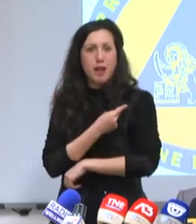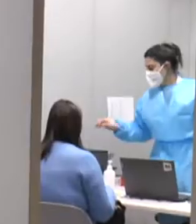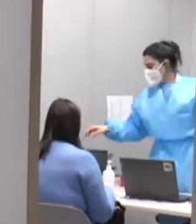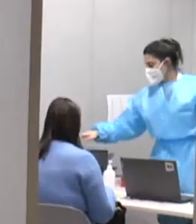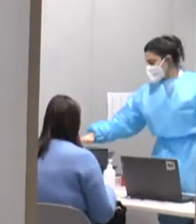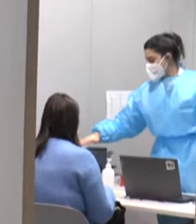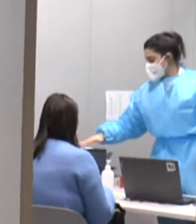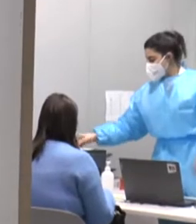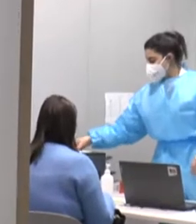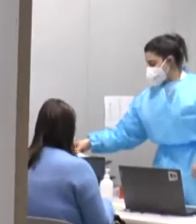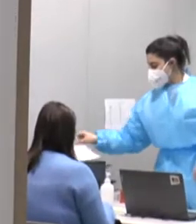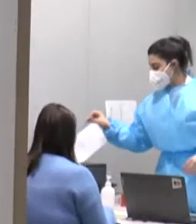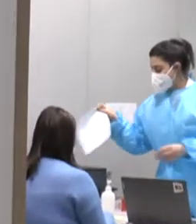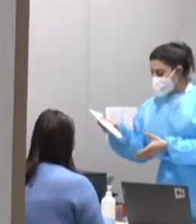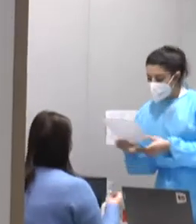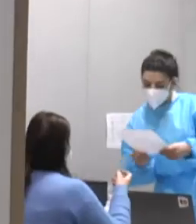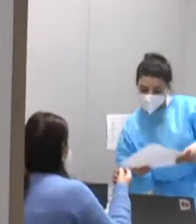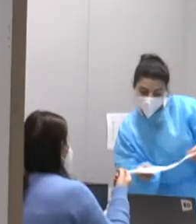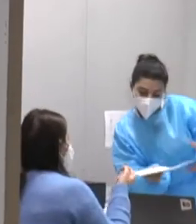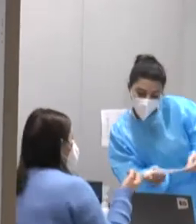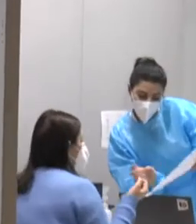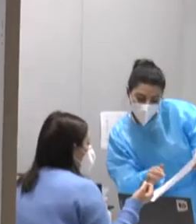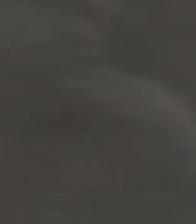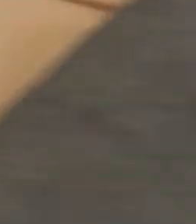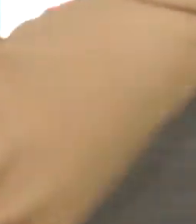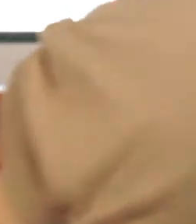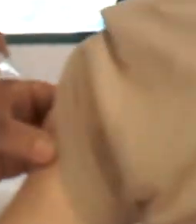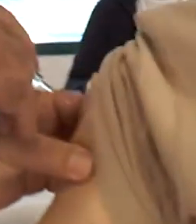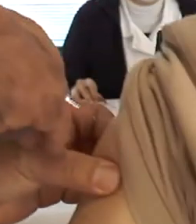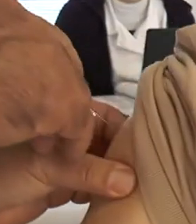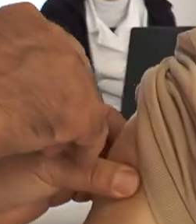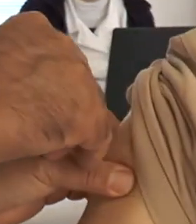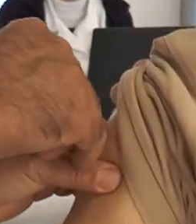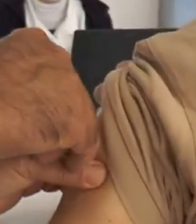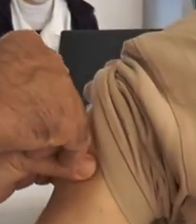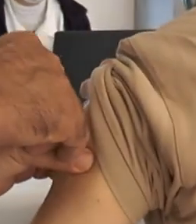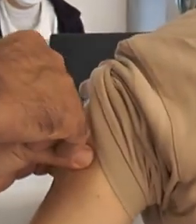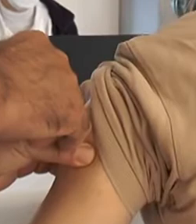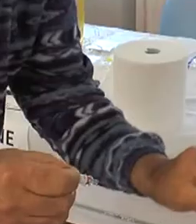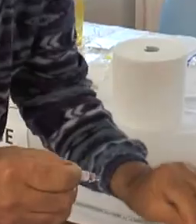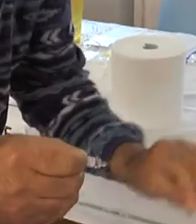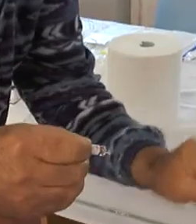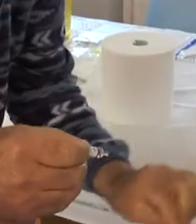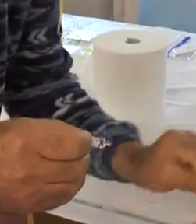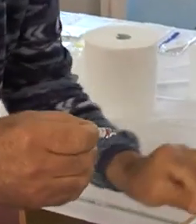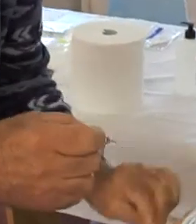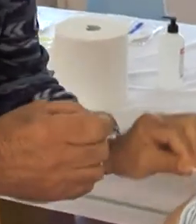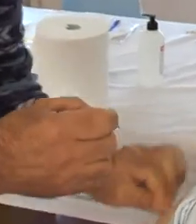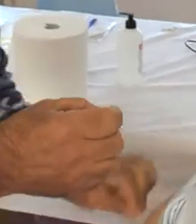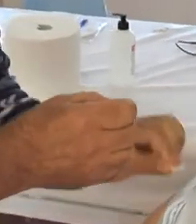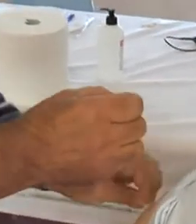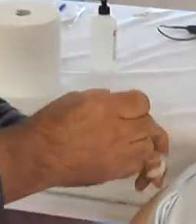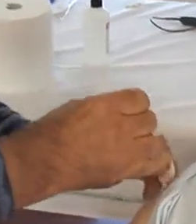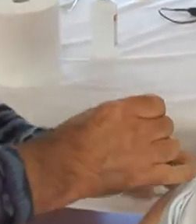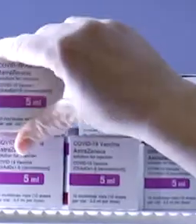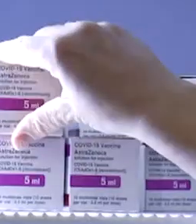la precisazione del direttore dell'unità di prevenzione e sanita pubblica della regione veneto arriva dopo diversi casi di insegnanti rimasti a casa